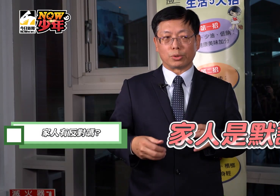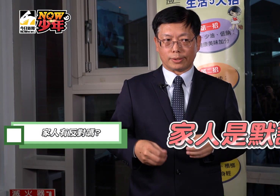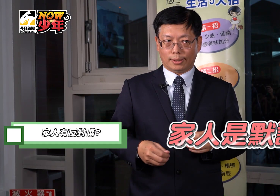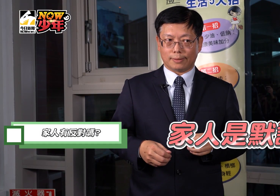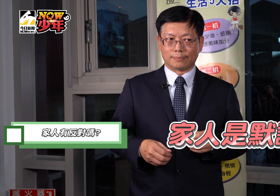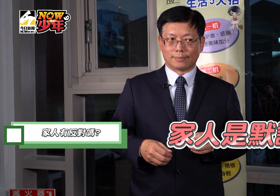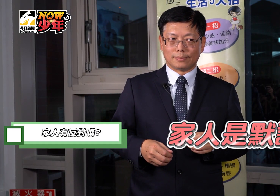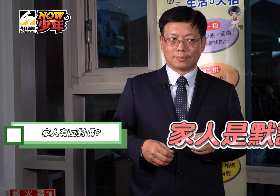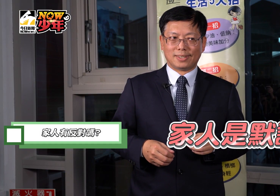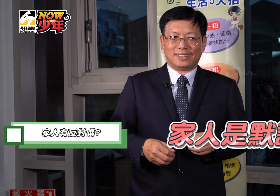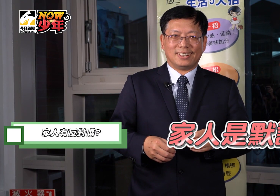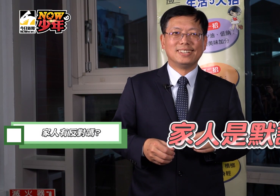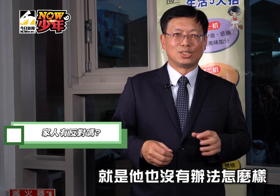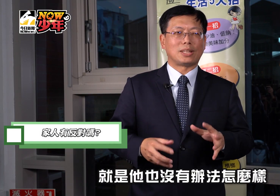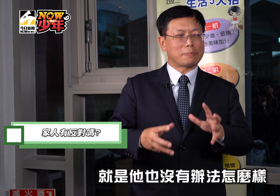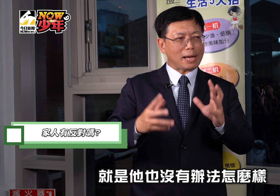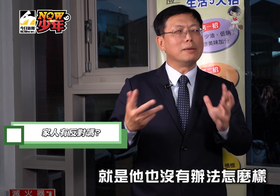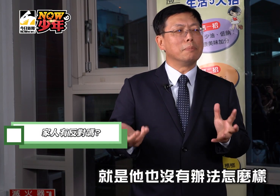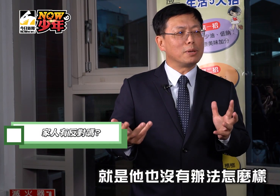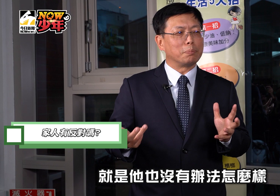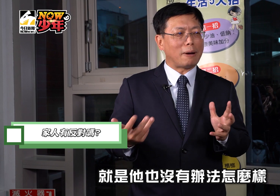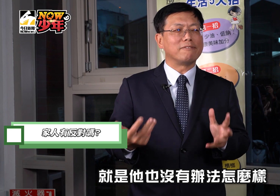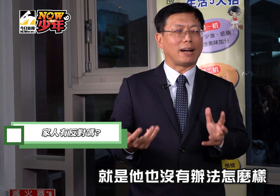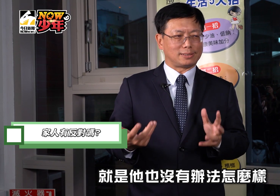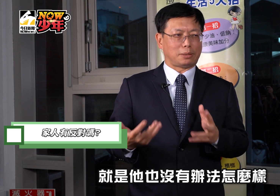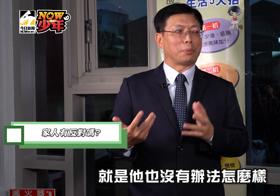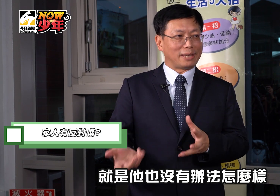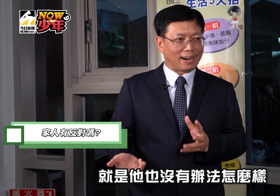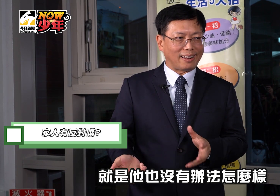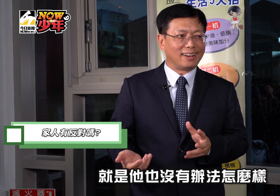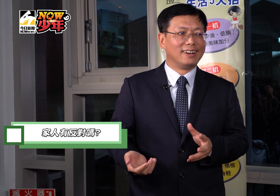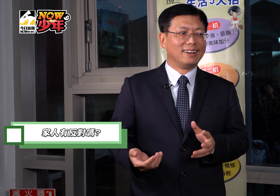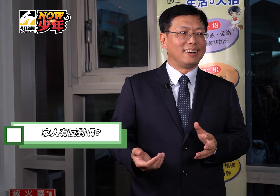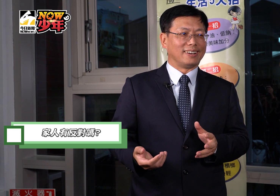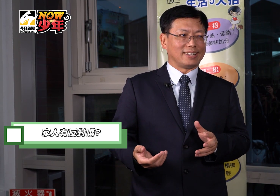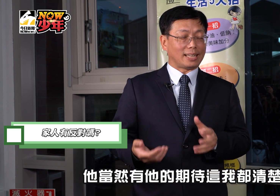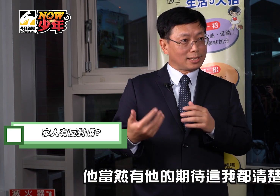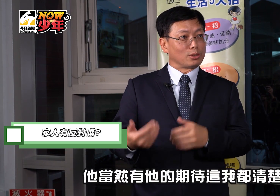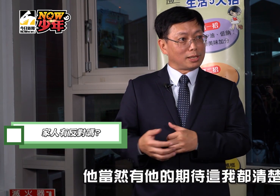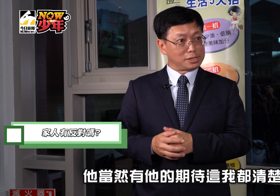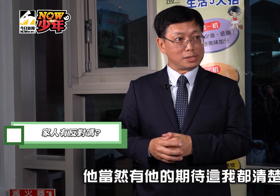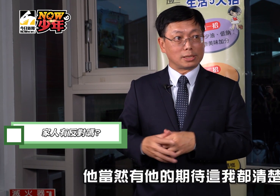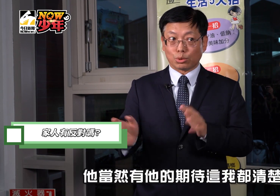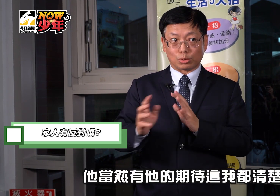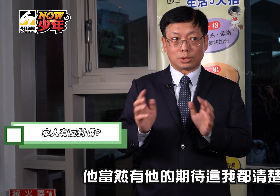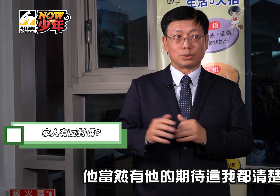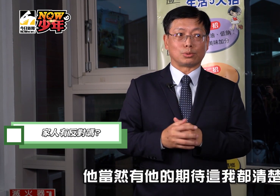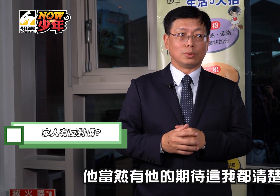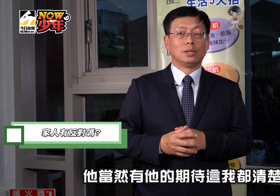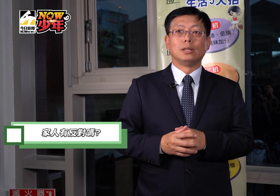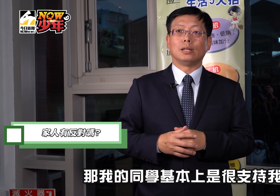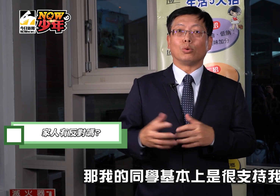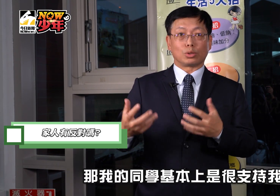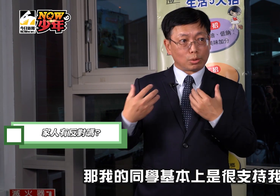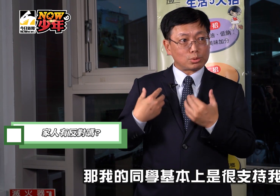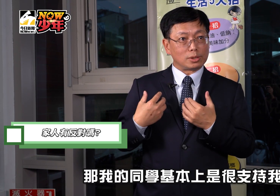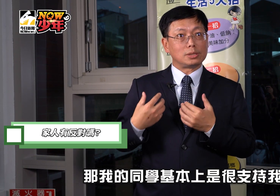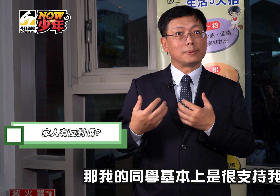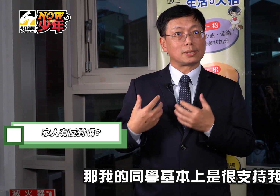认，就是他也没有办法怎么样啊。他当然有他的期待，这个我都清楚。那我的同学基本上是